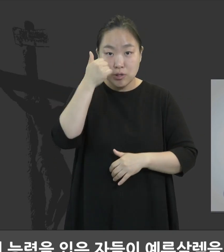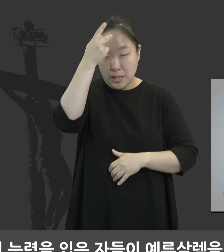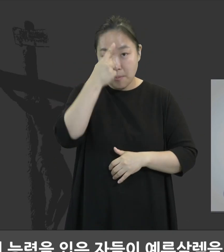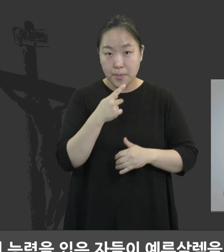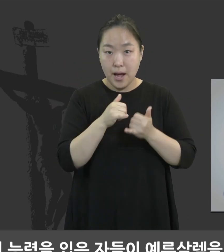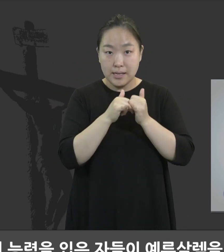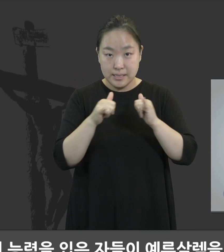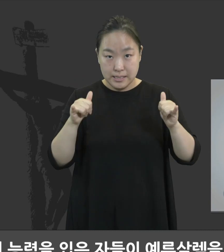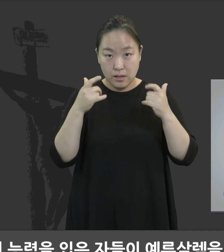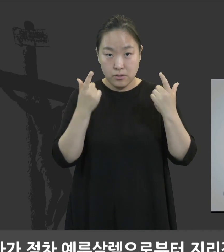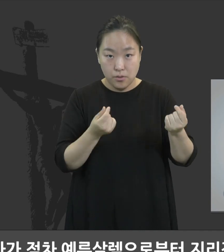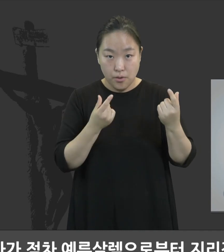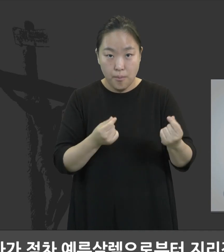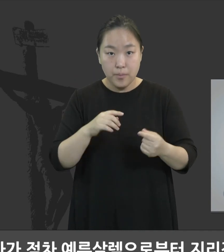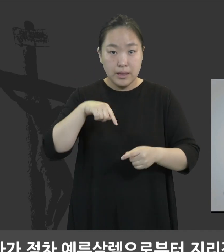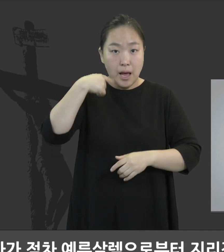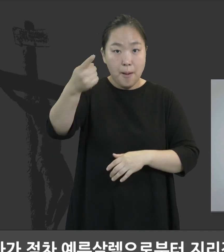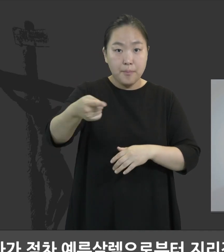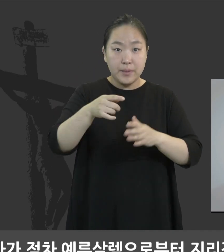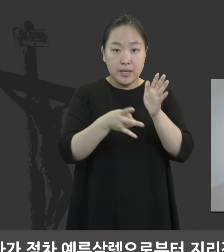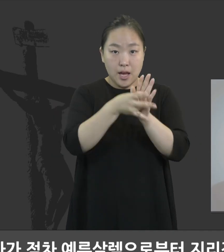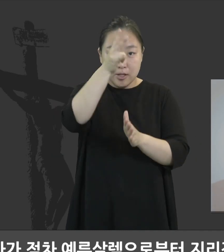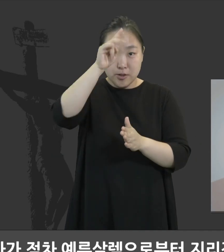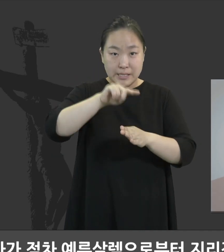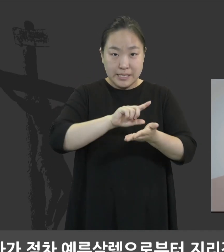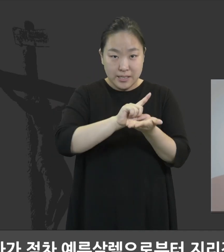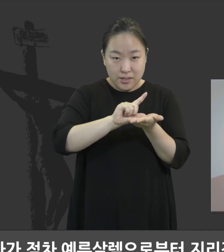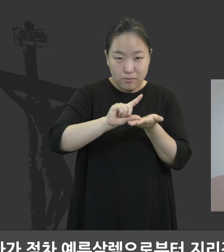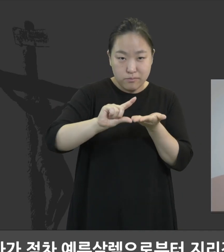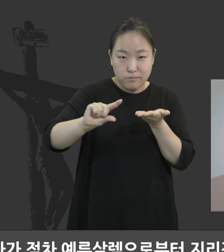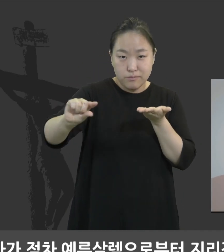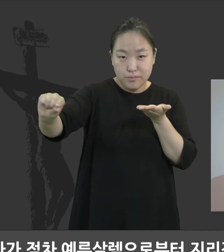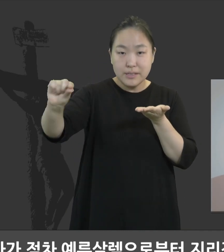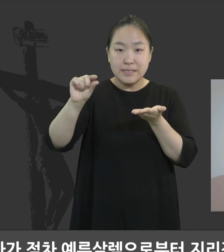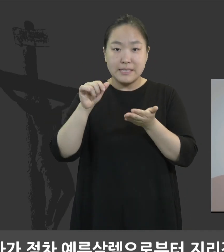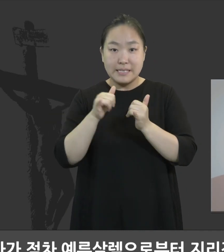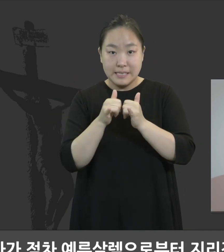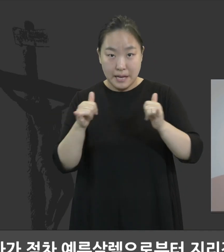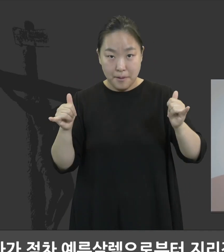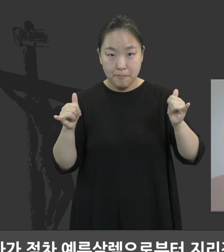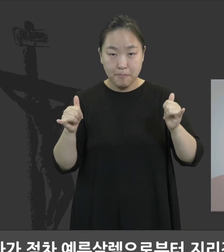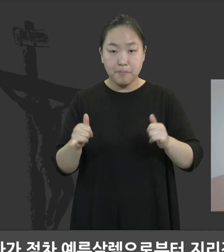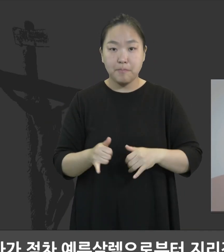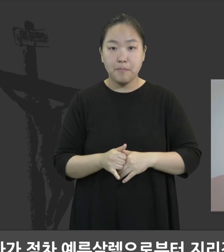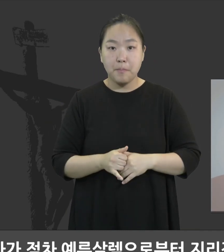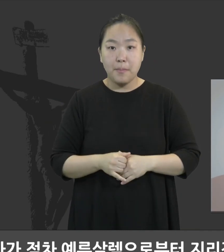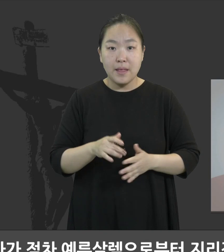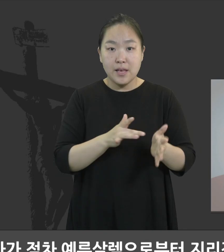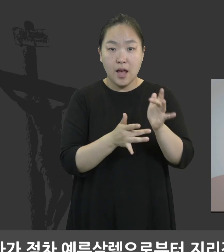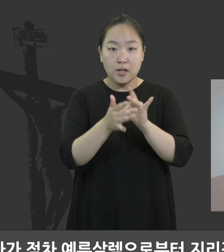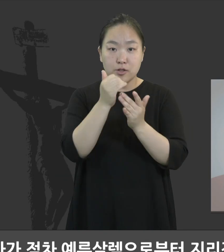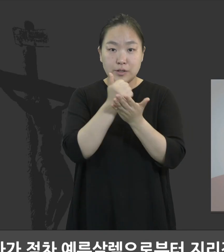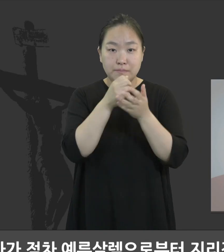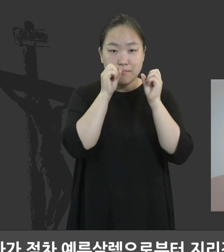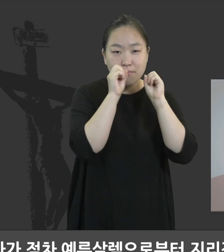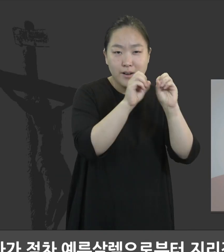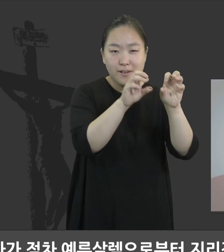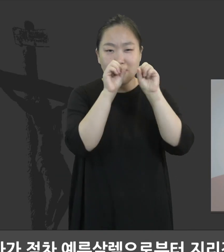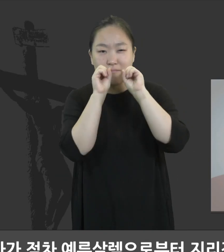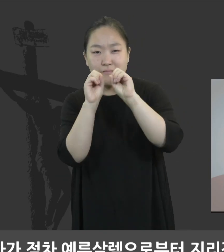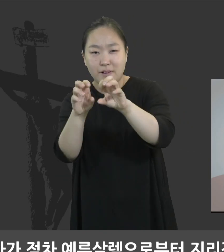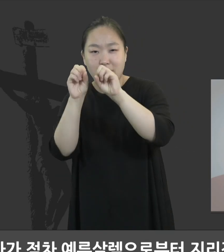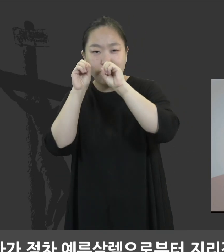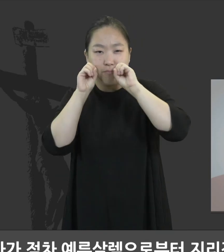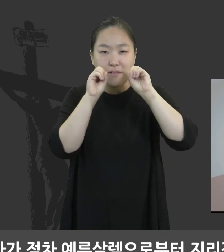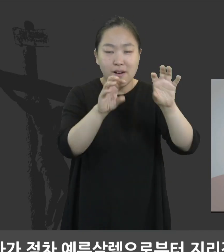버림받은 자들에게, 나아가 점차 예루살렘으로부터 지리적으로 먼 곳에 있는 자들에게 예수님을 증거하게